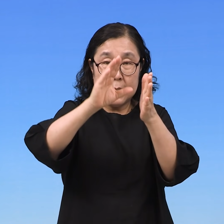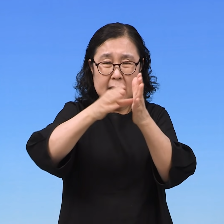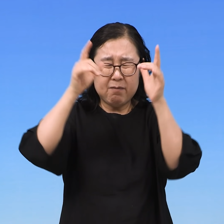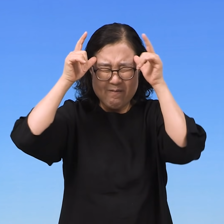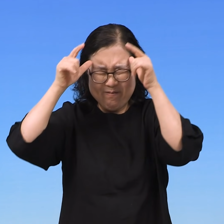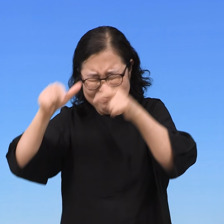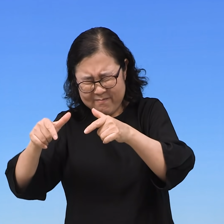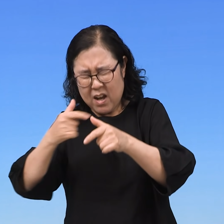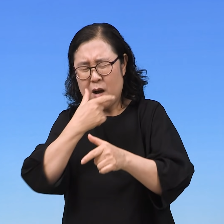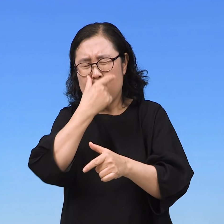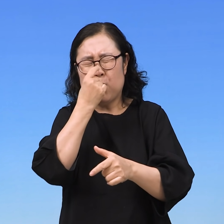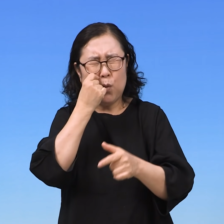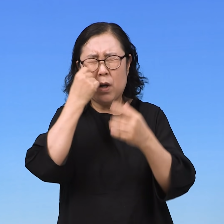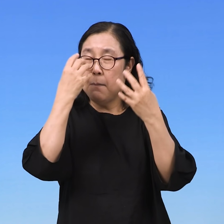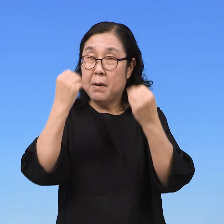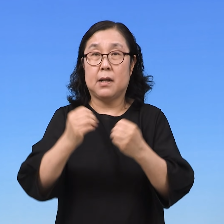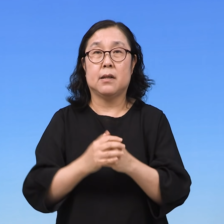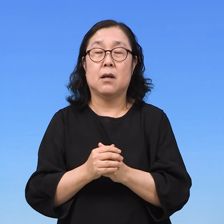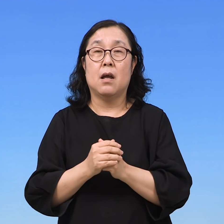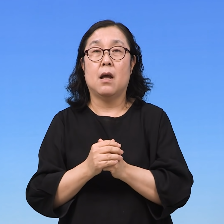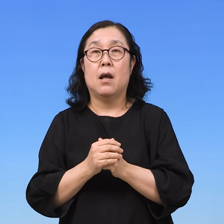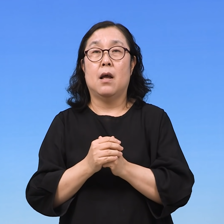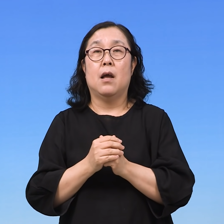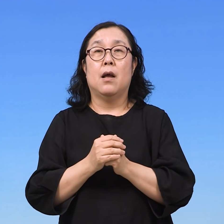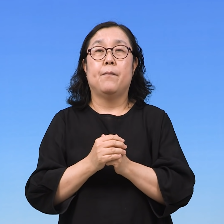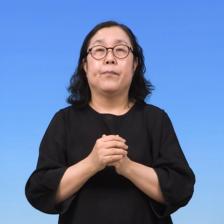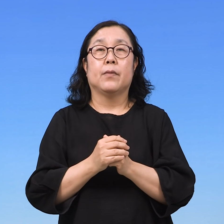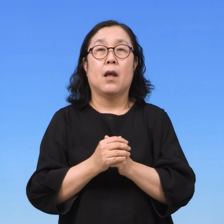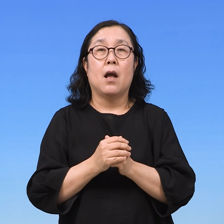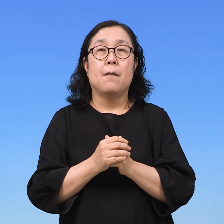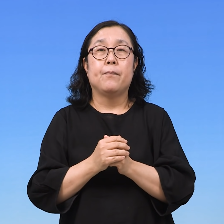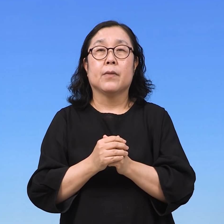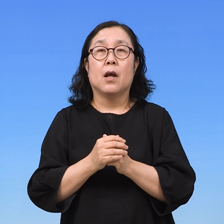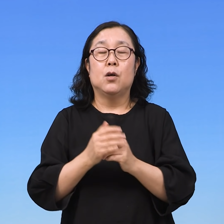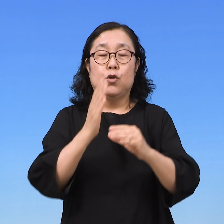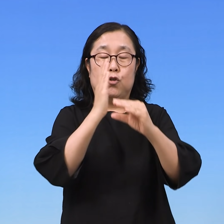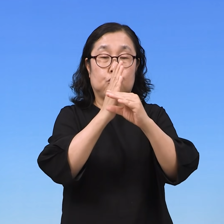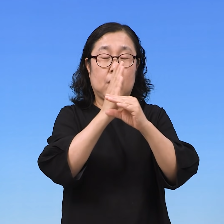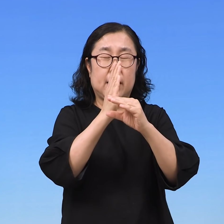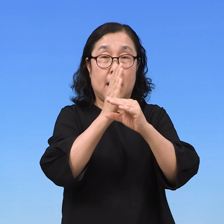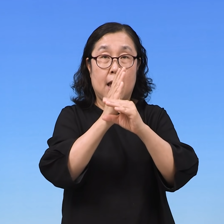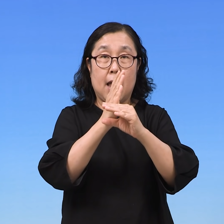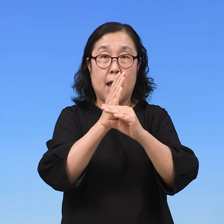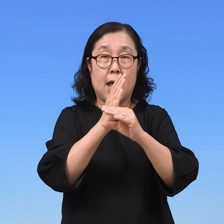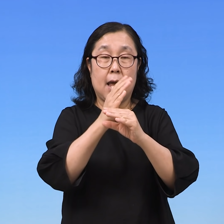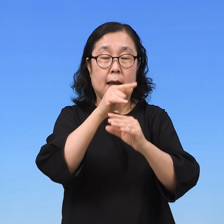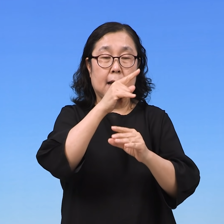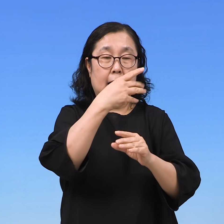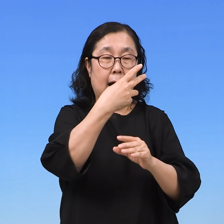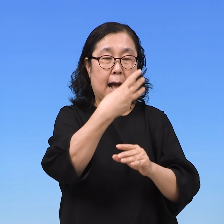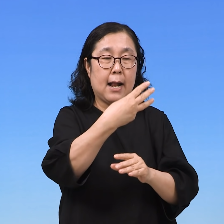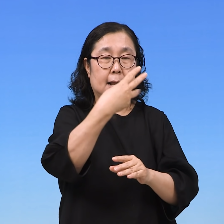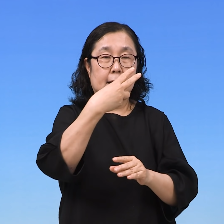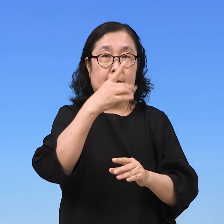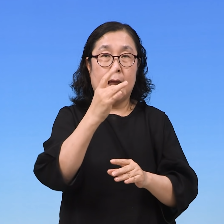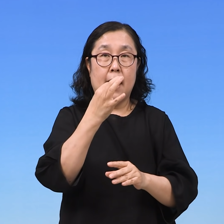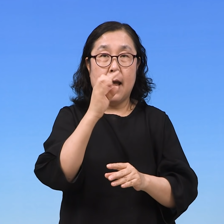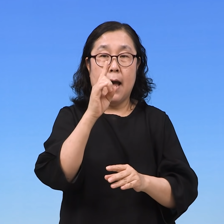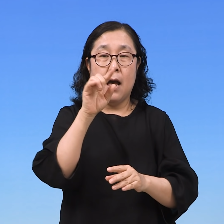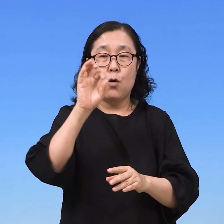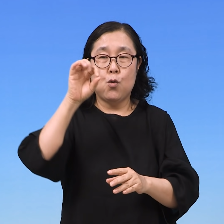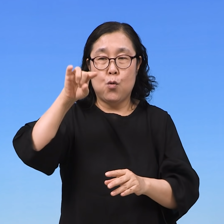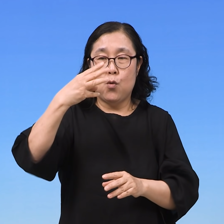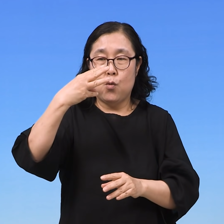아브라함은 미숙하게 짝이 없는 사람입니다. 갈대아 우르에서 하나님께서 그를 부르셨는데 도중에 하란이라는 도시에 하차해 버린 게